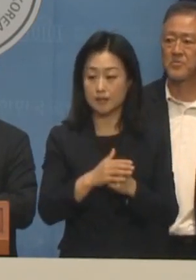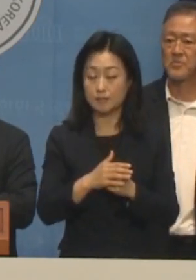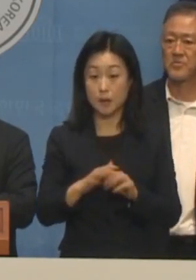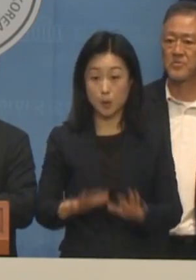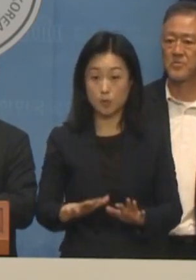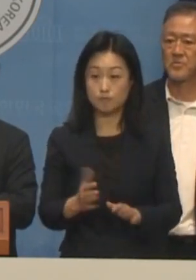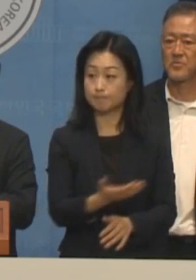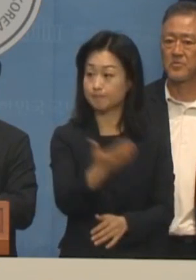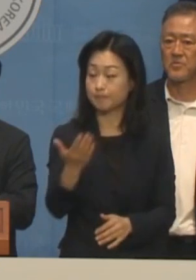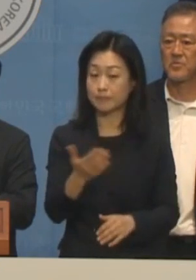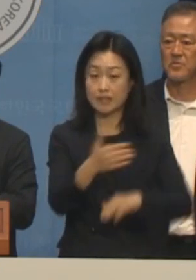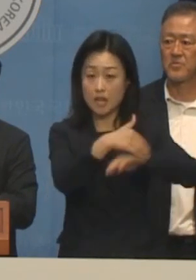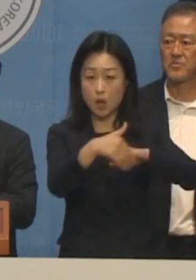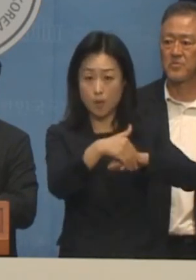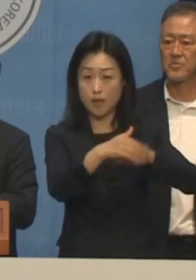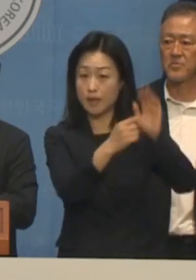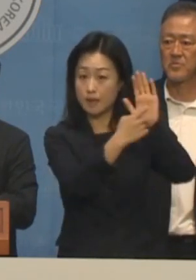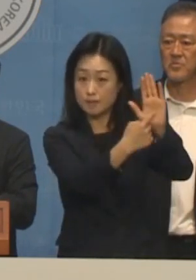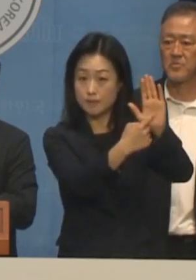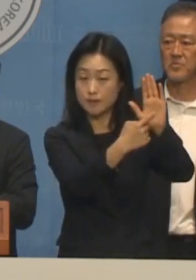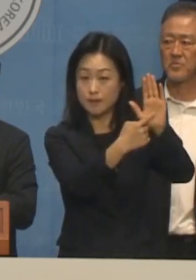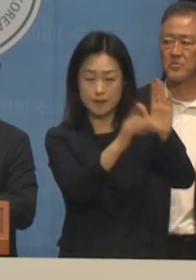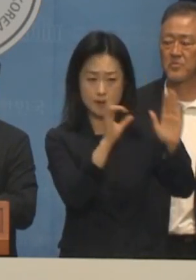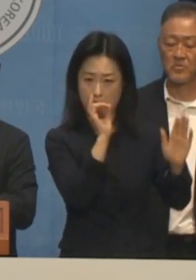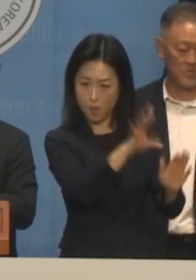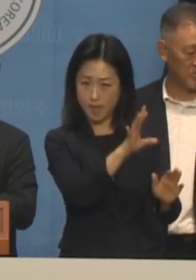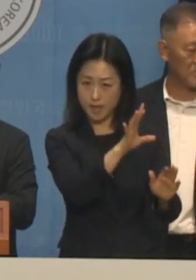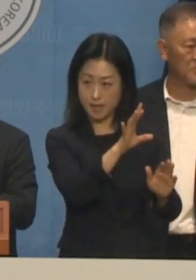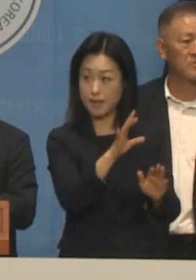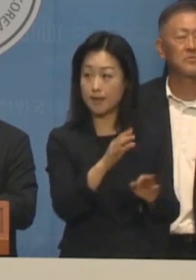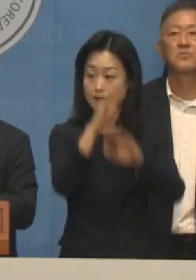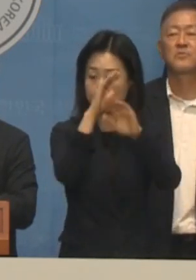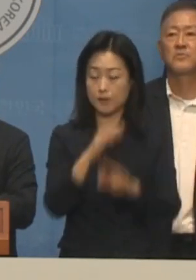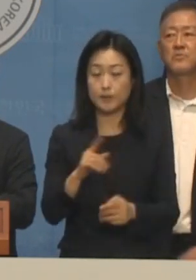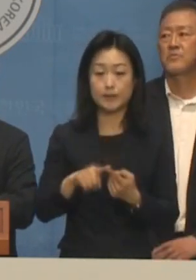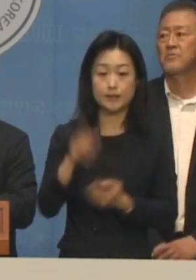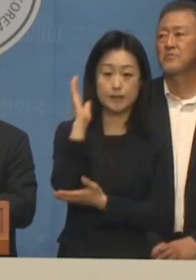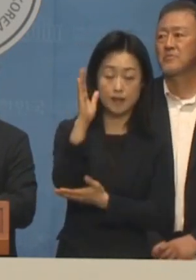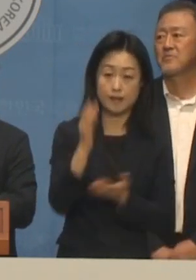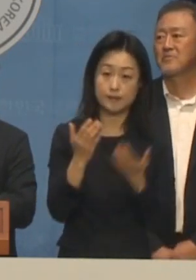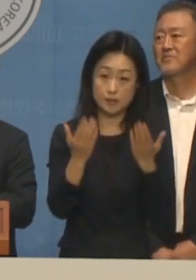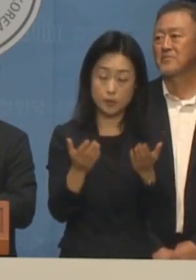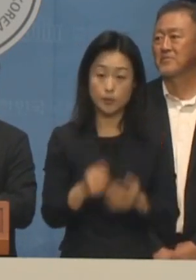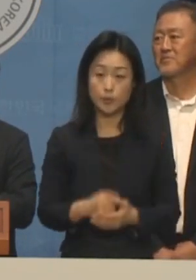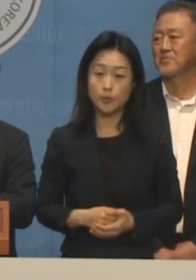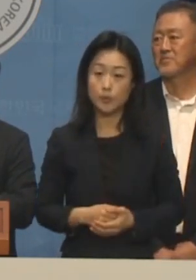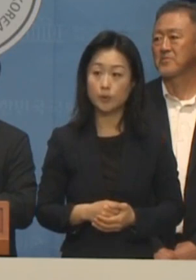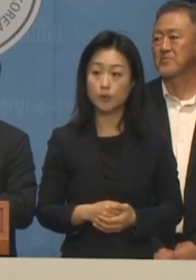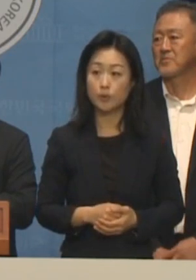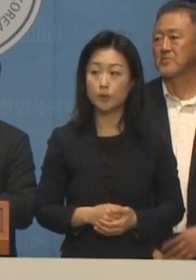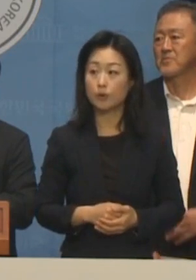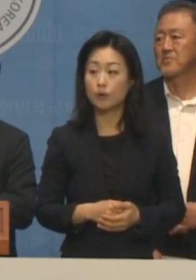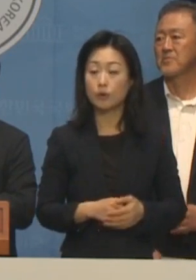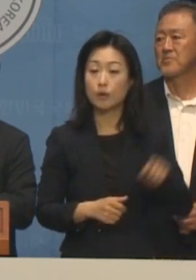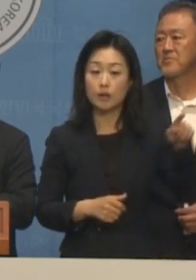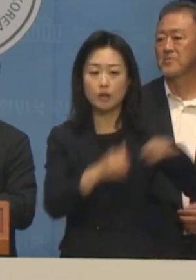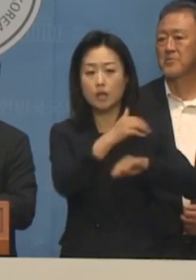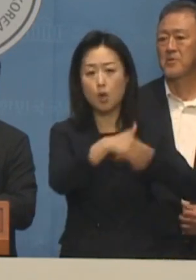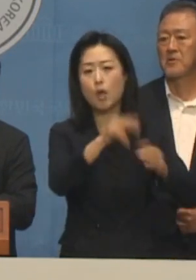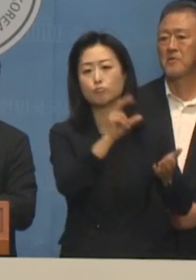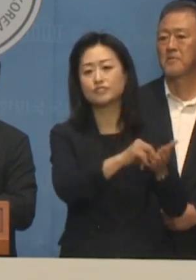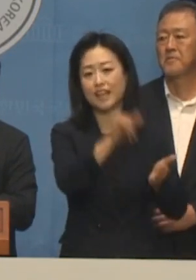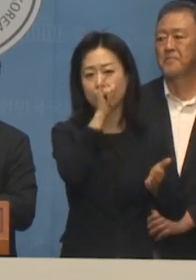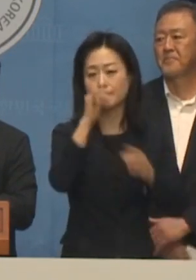제2공항 기본 계획 고시의 어떤 정당성의 문제 그리고 제2공항 건설 계획의 문제점들을